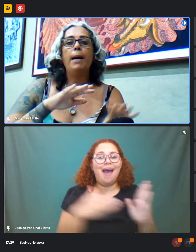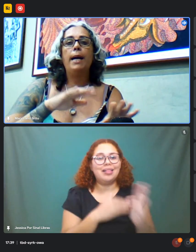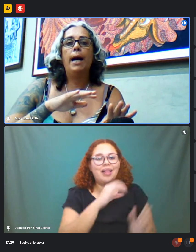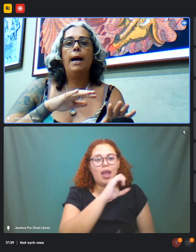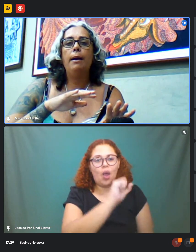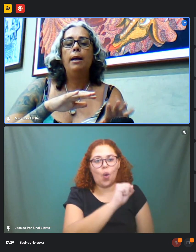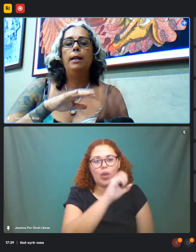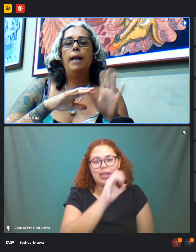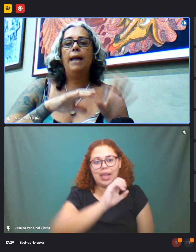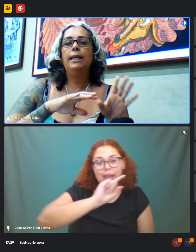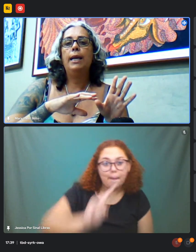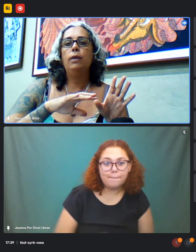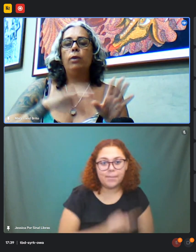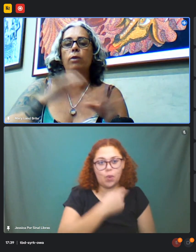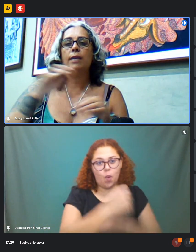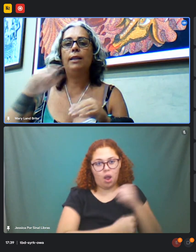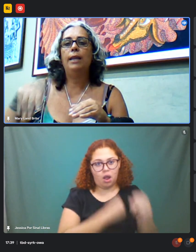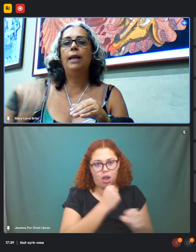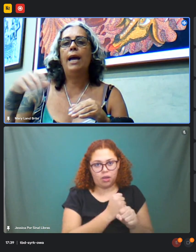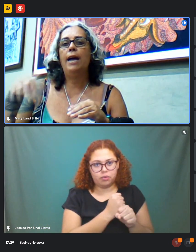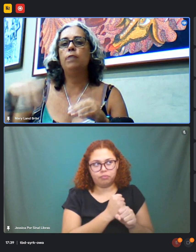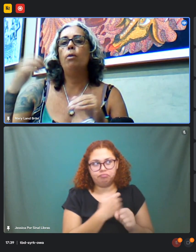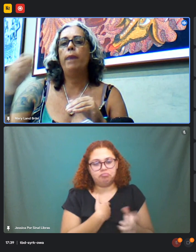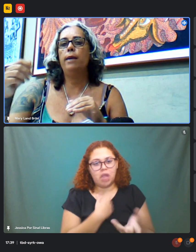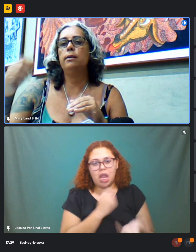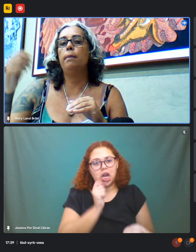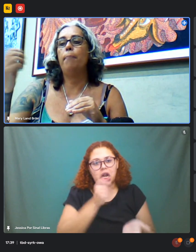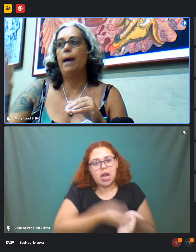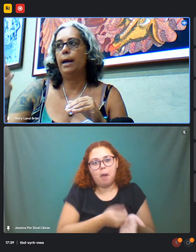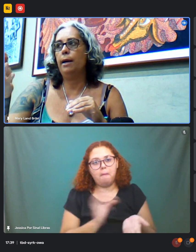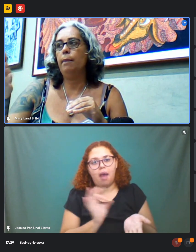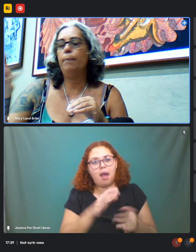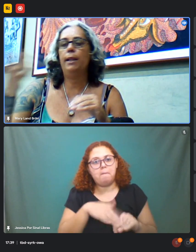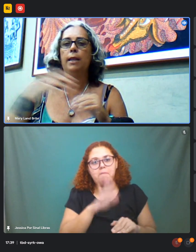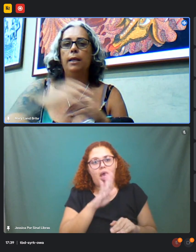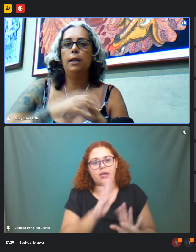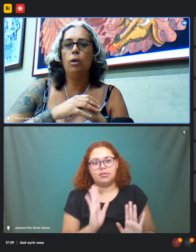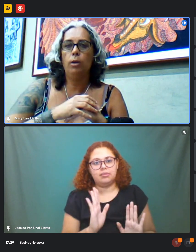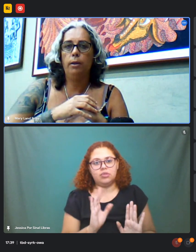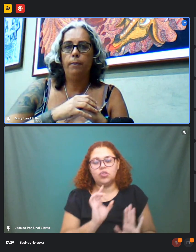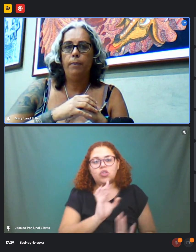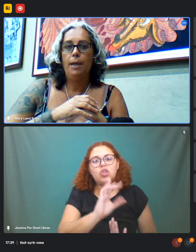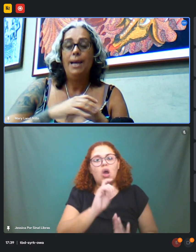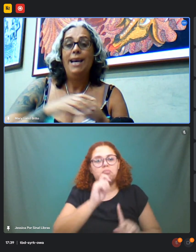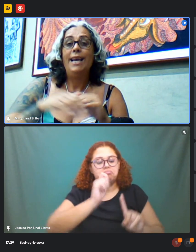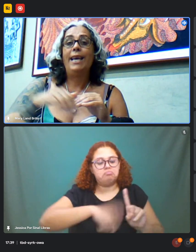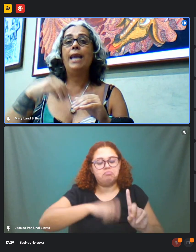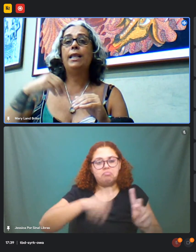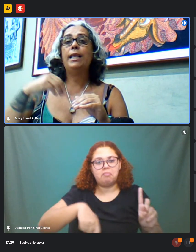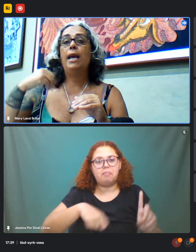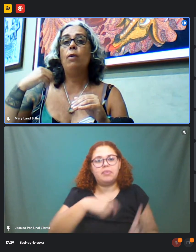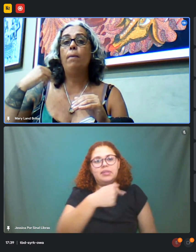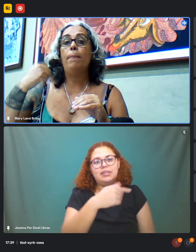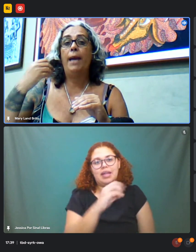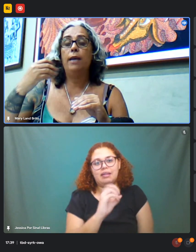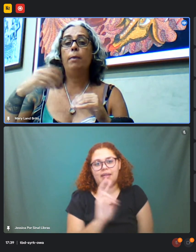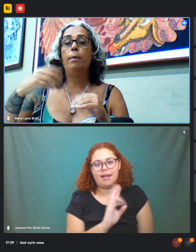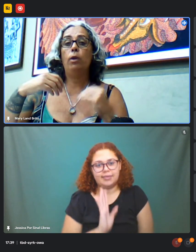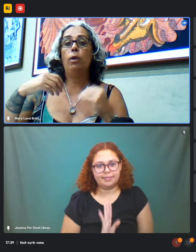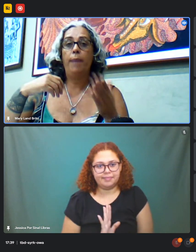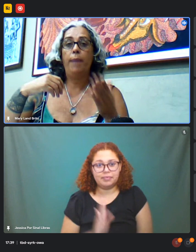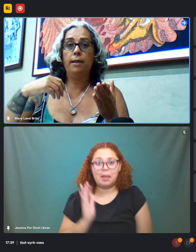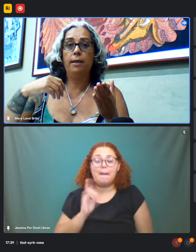vai pagar nada além do que os R$ 70 por mês que paga para ter direito à nota. Quem tem uma empresa,